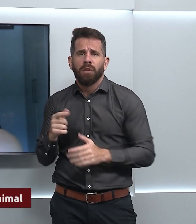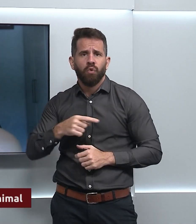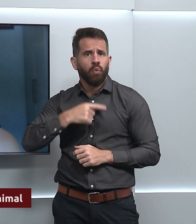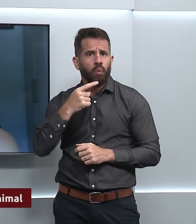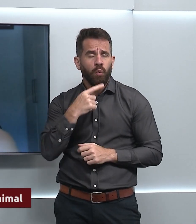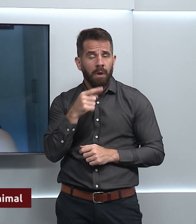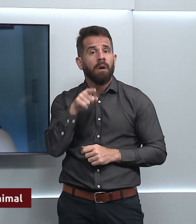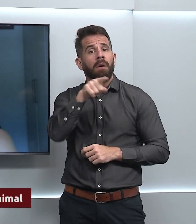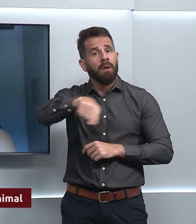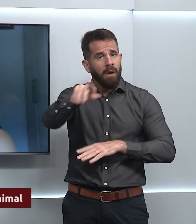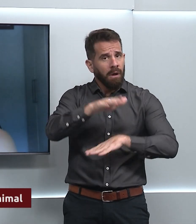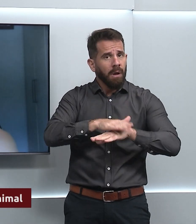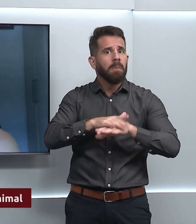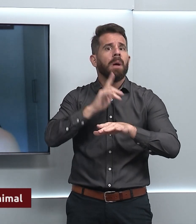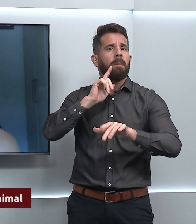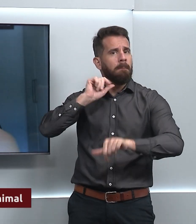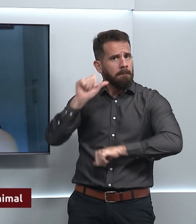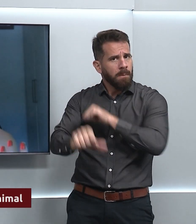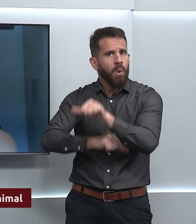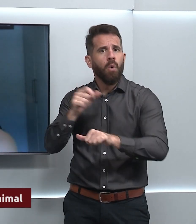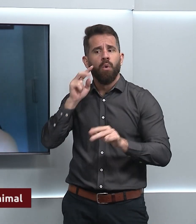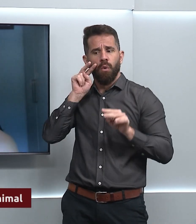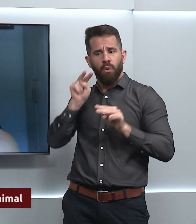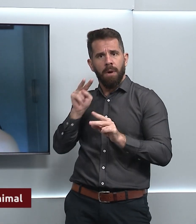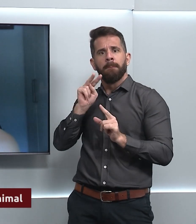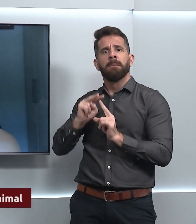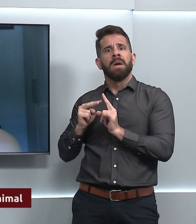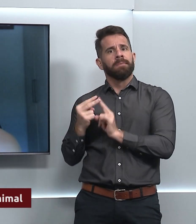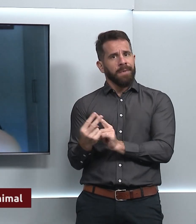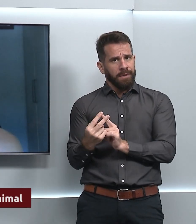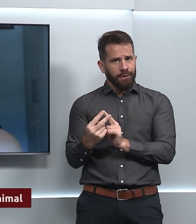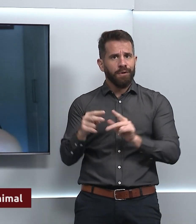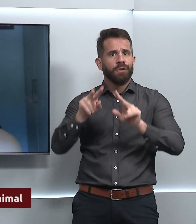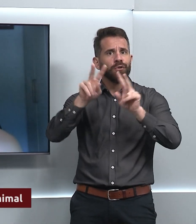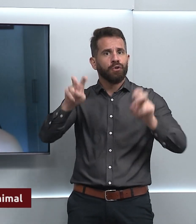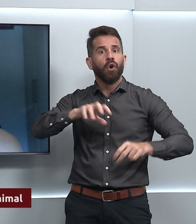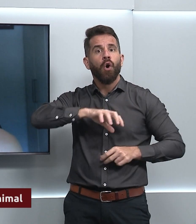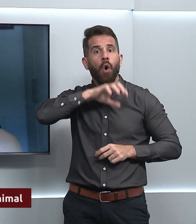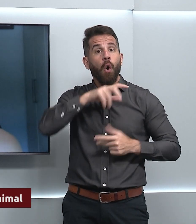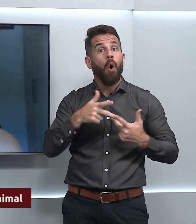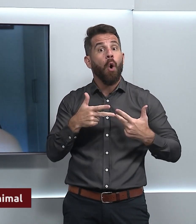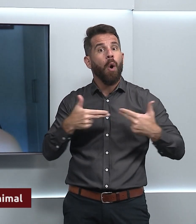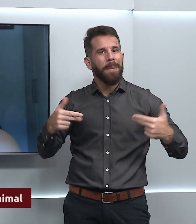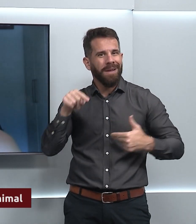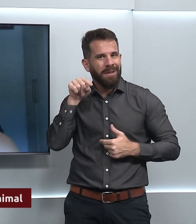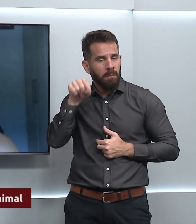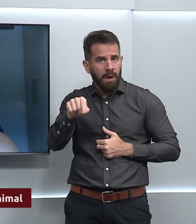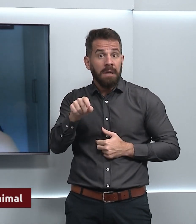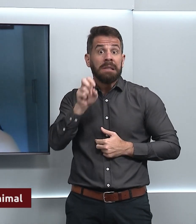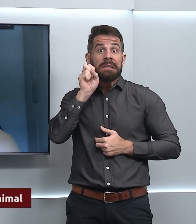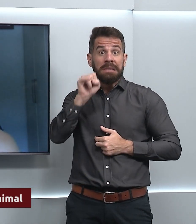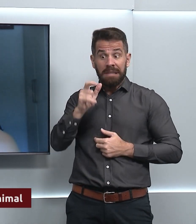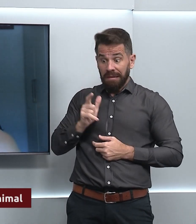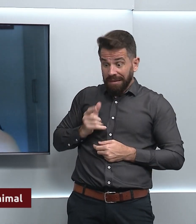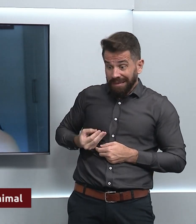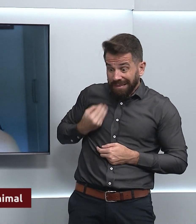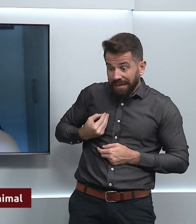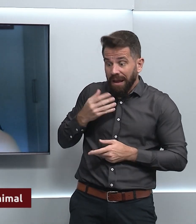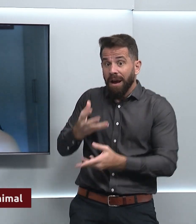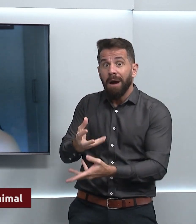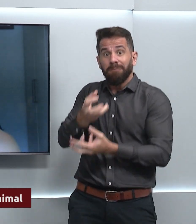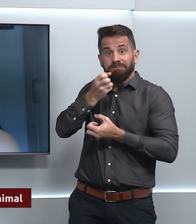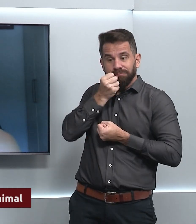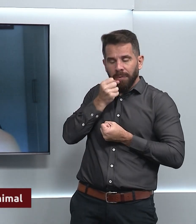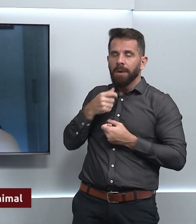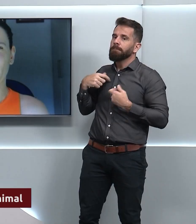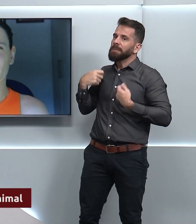precisam mudar a sua visão em relação aos animais, por isso que eu sempre falo, só tenham animais se forem cuidar. Bom, é importante